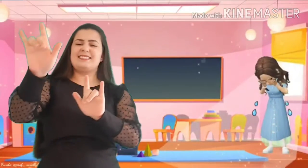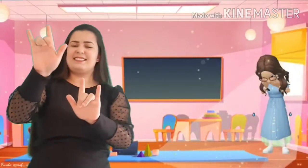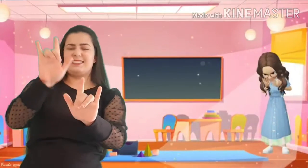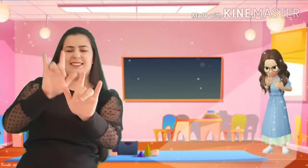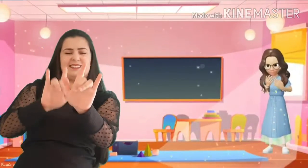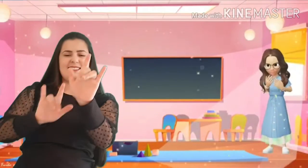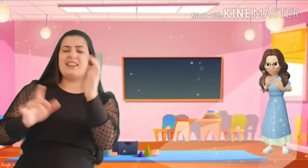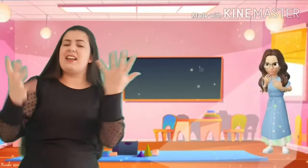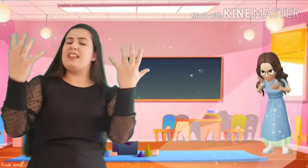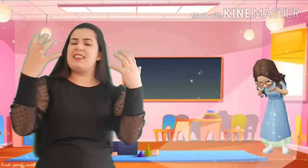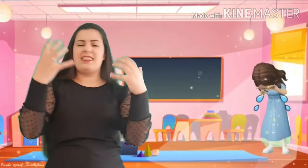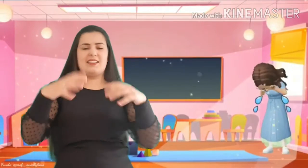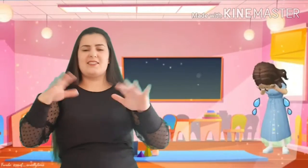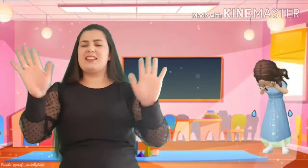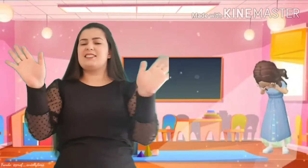adeus.